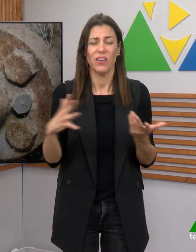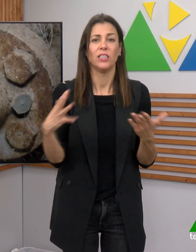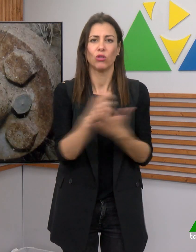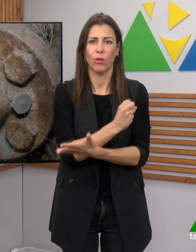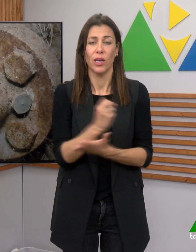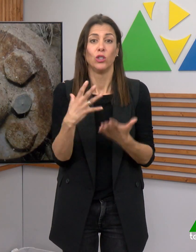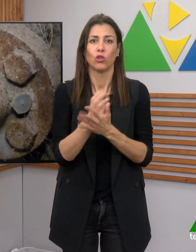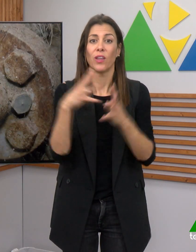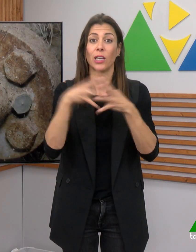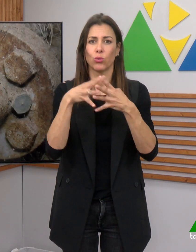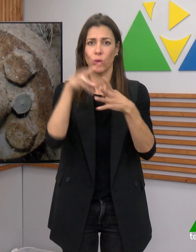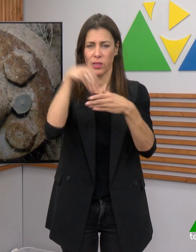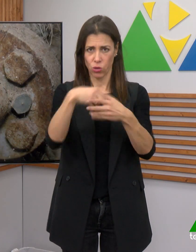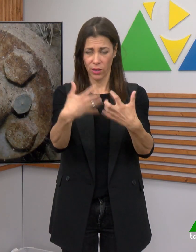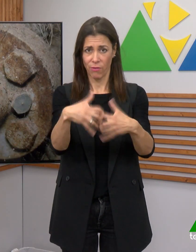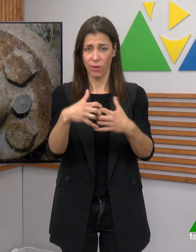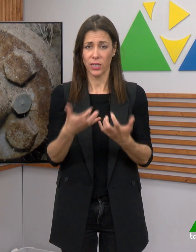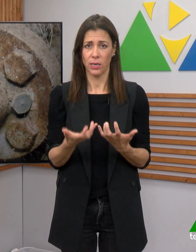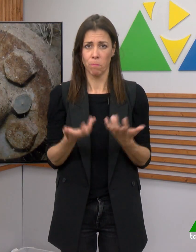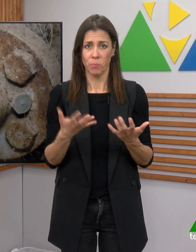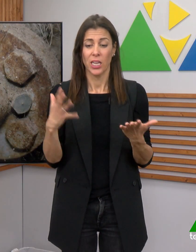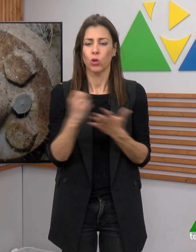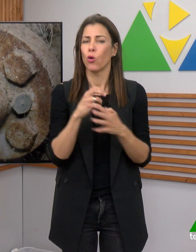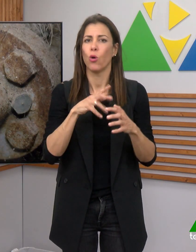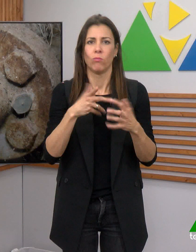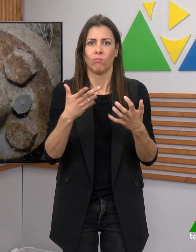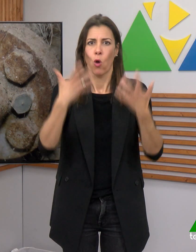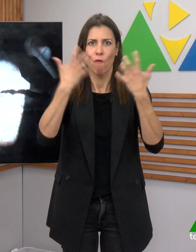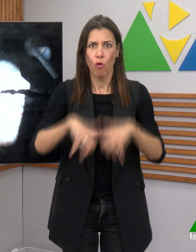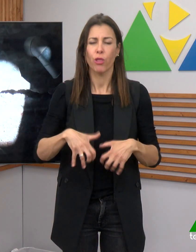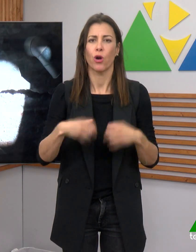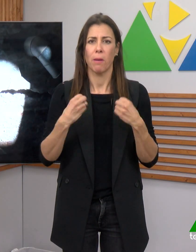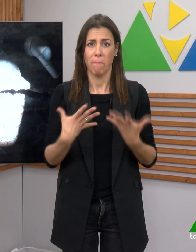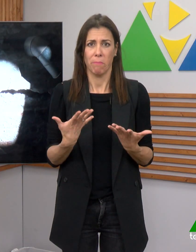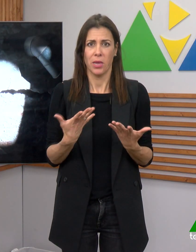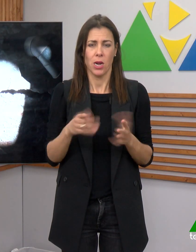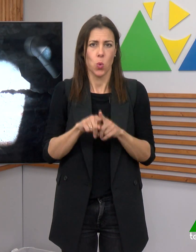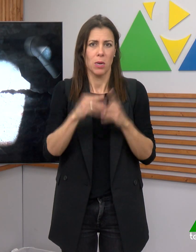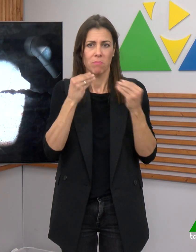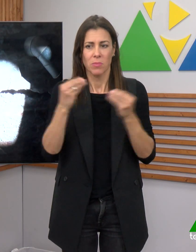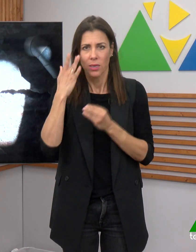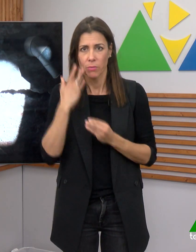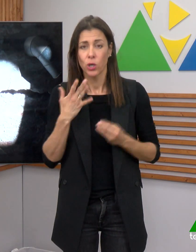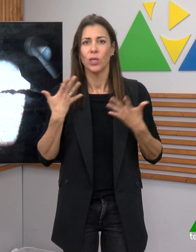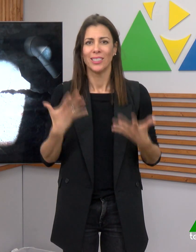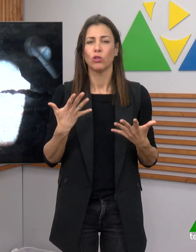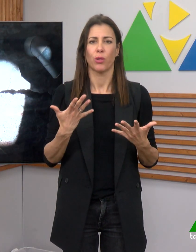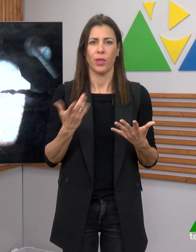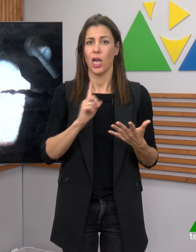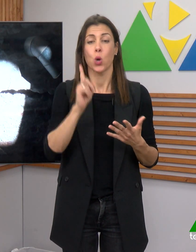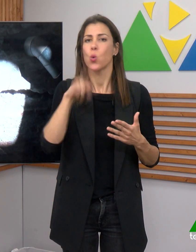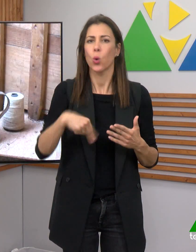la estructura fabril y que todo funcionara pues como una seda, ¿no? La idea es que no se interrumpiera